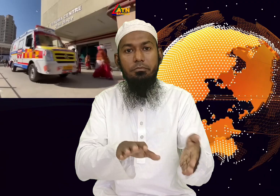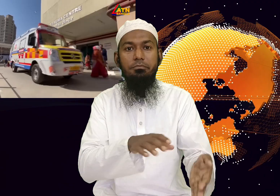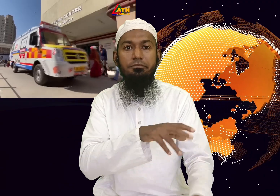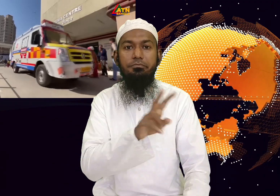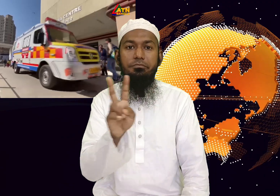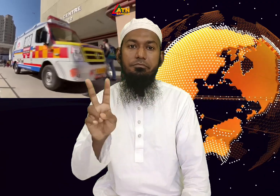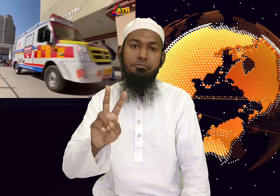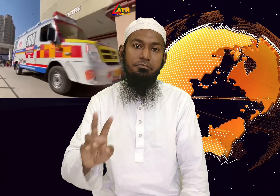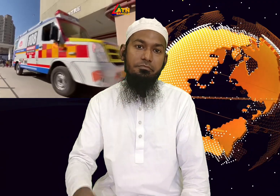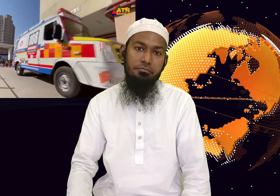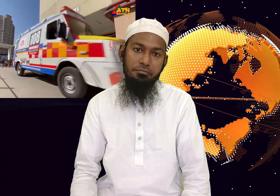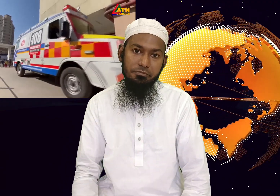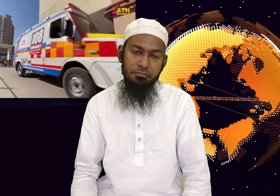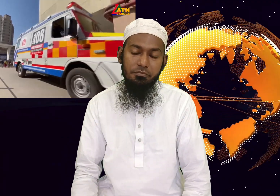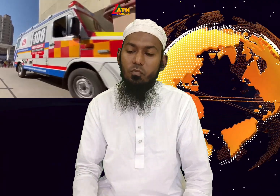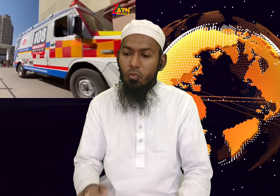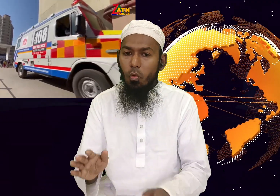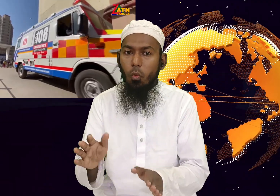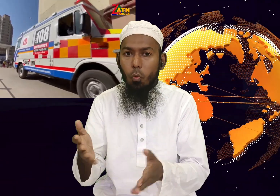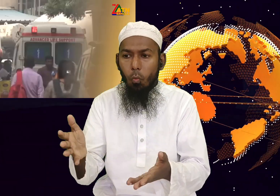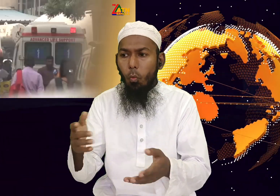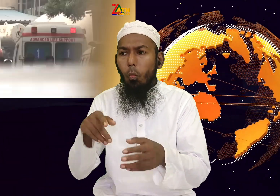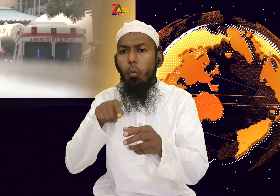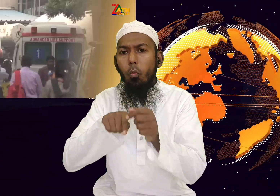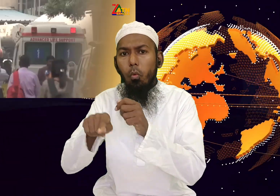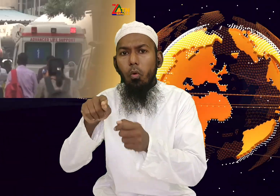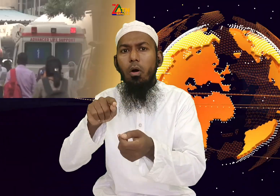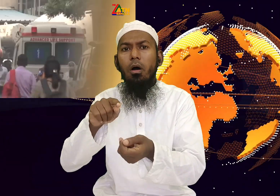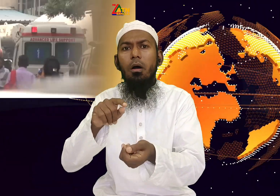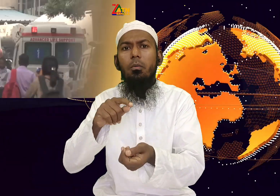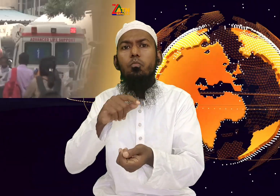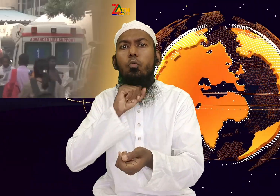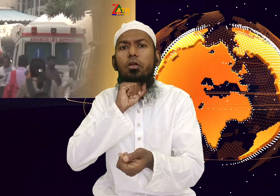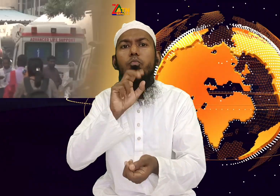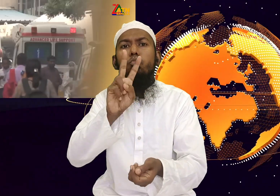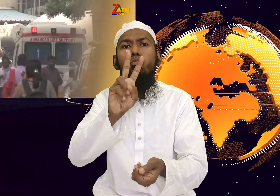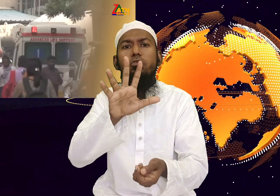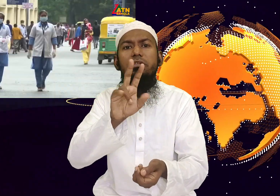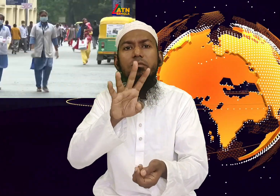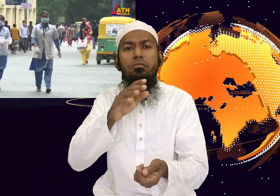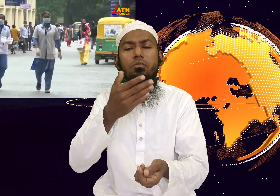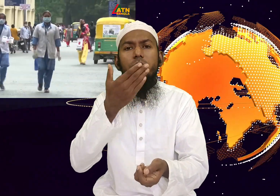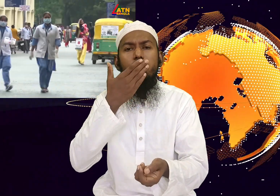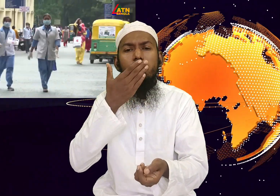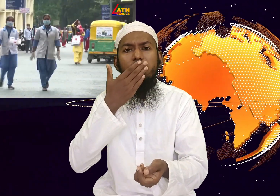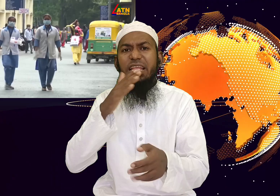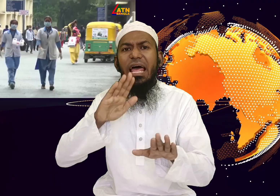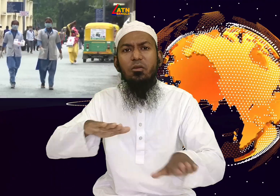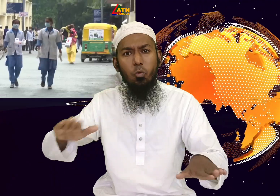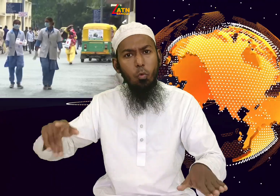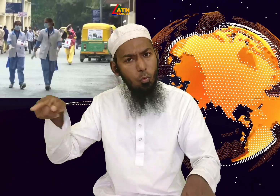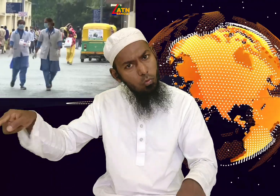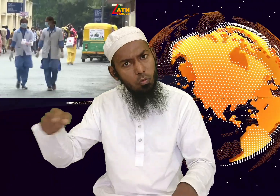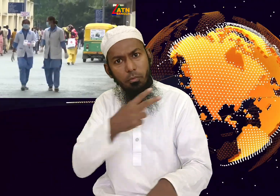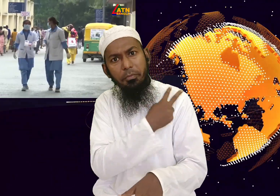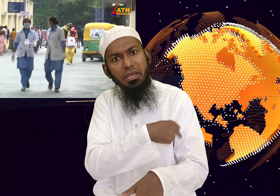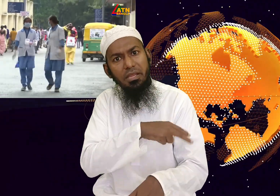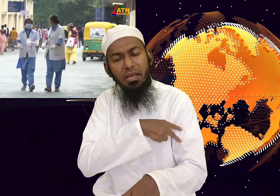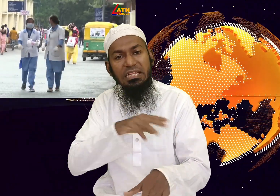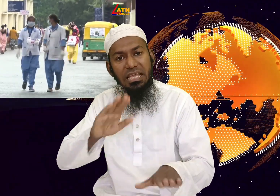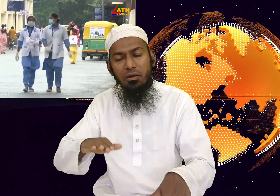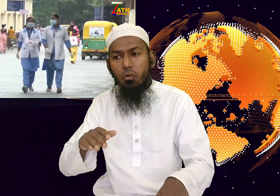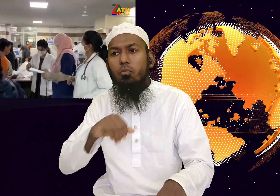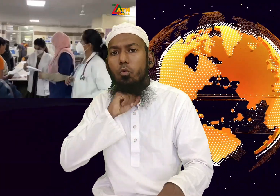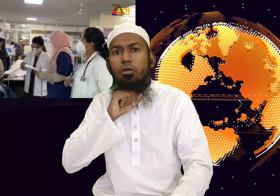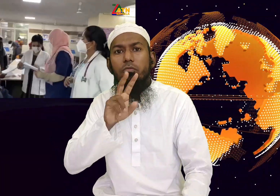এদিকে কাদাপা মেডিকেল কলেজের ২৫ বছর বয়সী এক শিক্ষার্থীর শরীরেও করোনা শনাক্ত হয়েছে। তিনি বর্তমানে বাড়িতে আইসোলেশনে